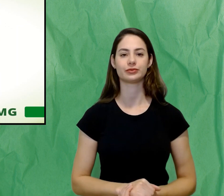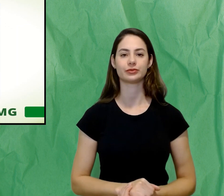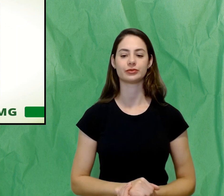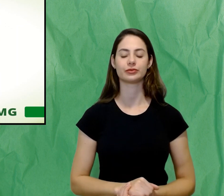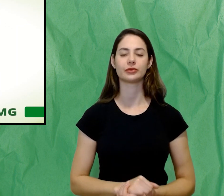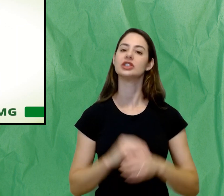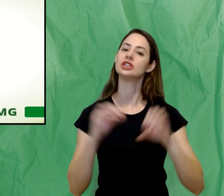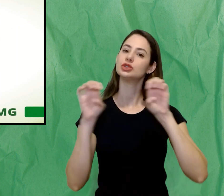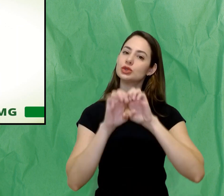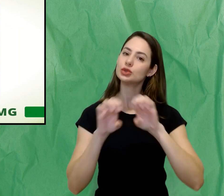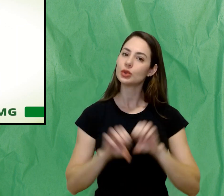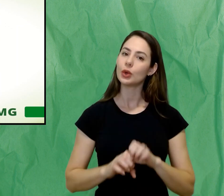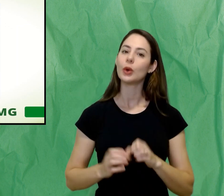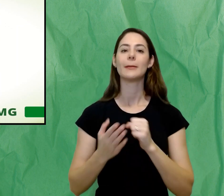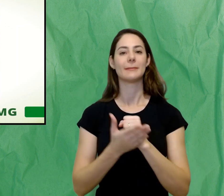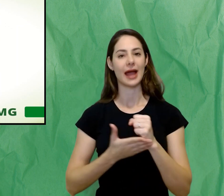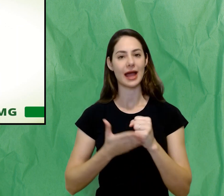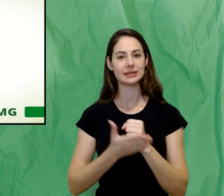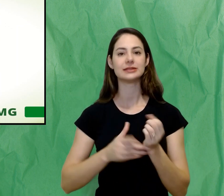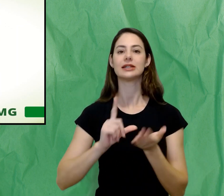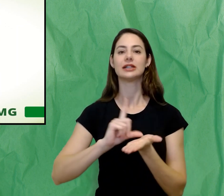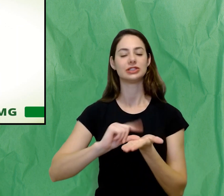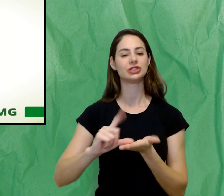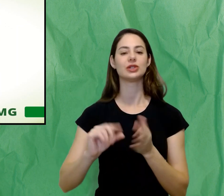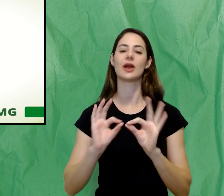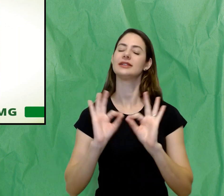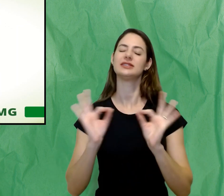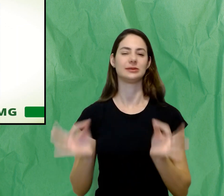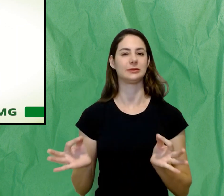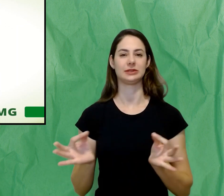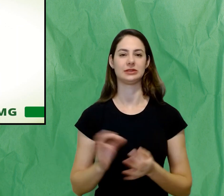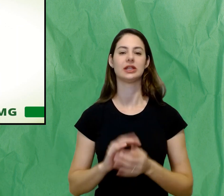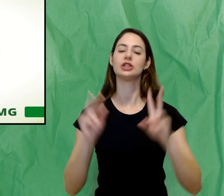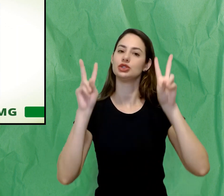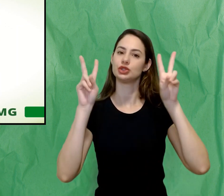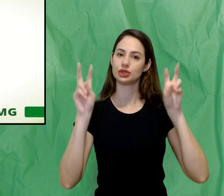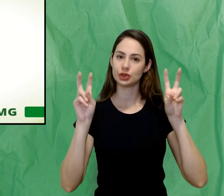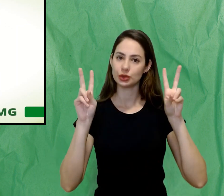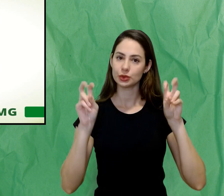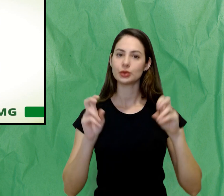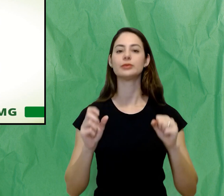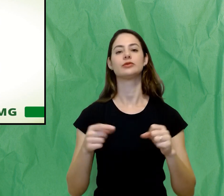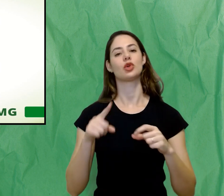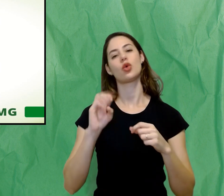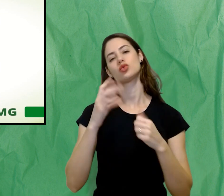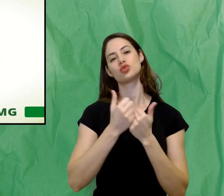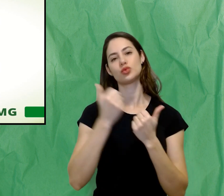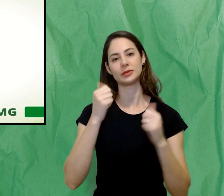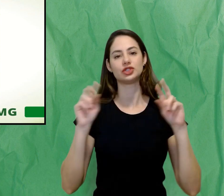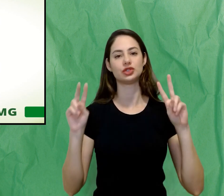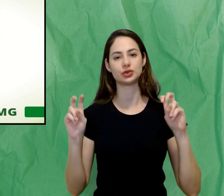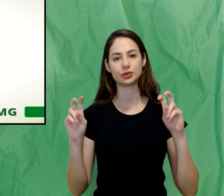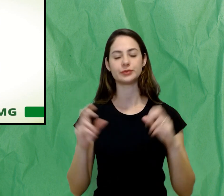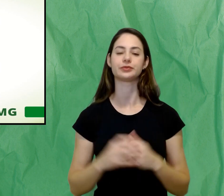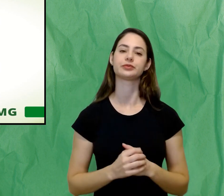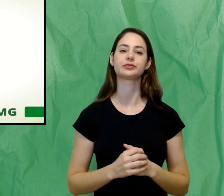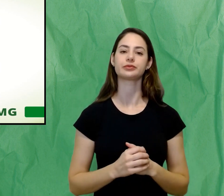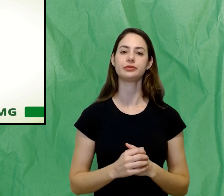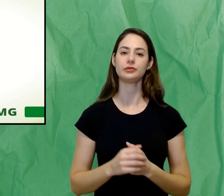estrutura básica de um artigo é bem simples, né? Então, como eu falei, tem um título ou subtítulo, se houver,